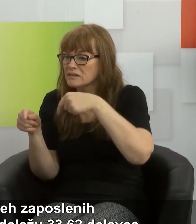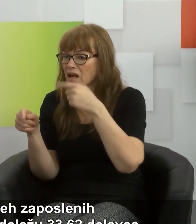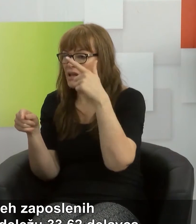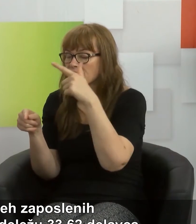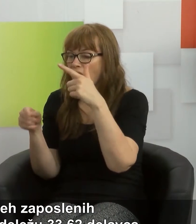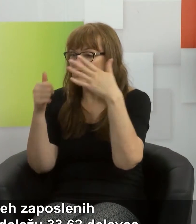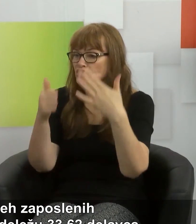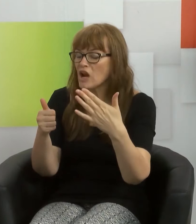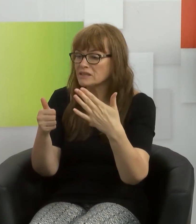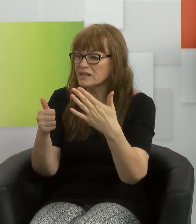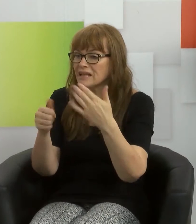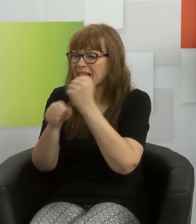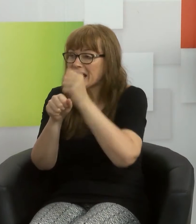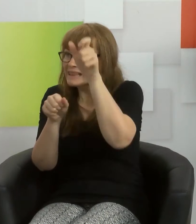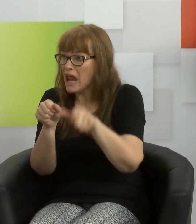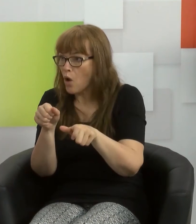33,62 delavca.